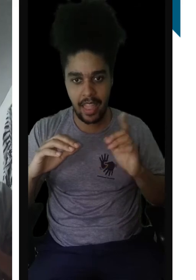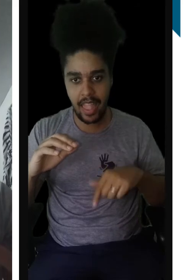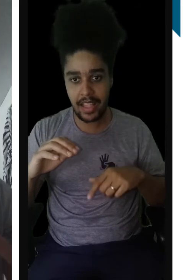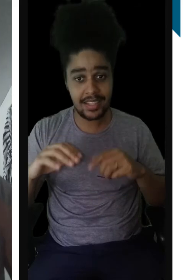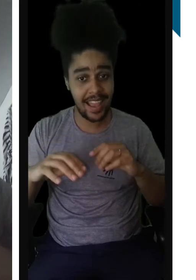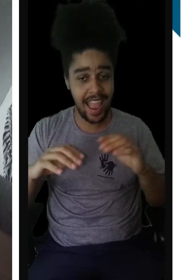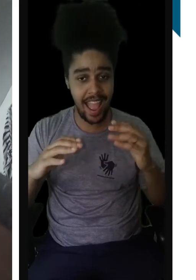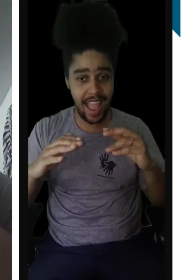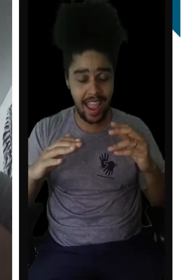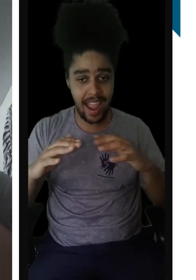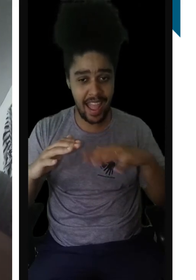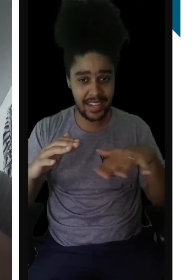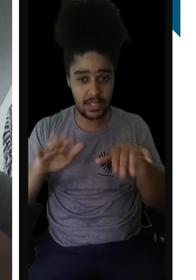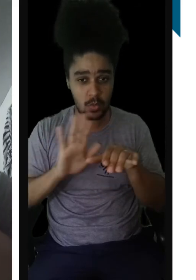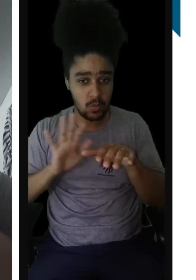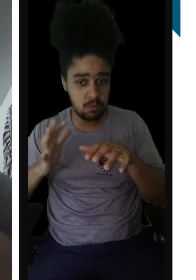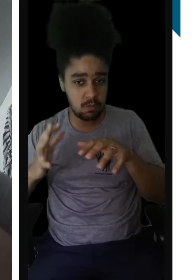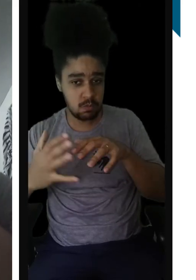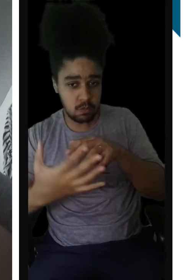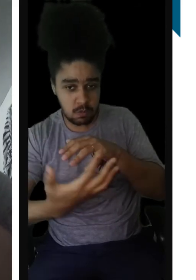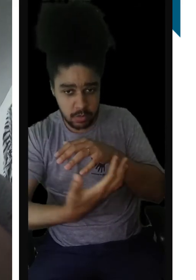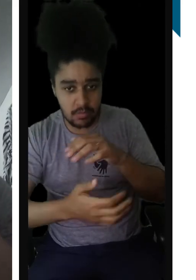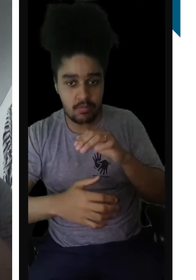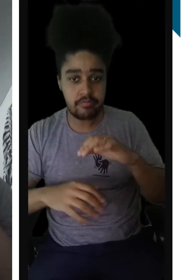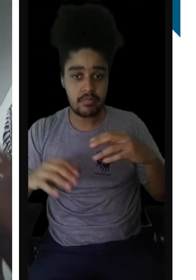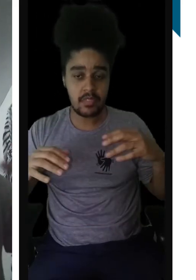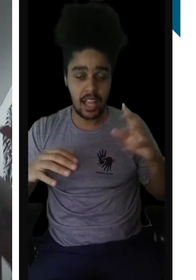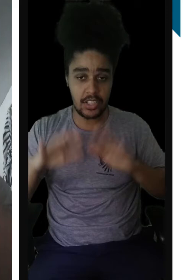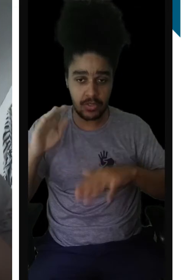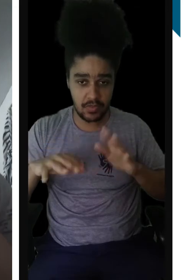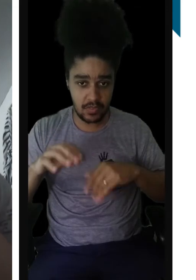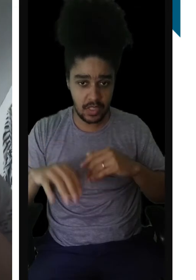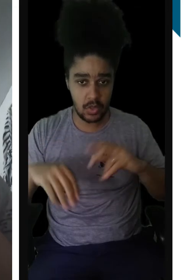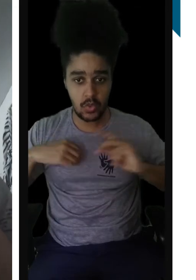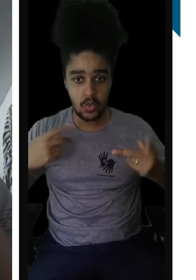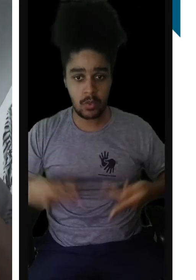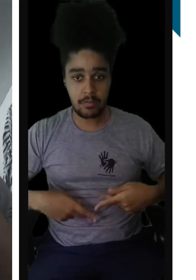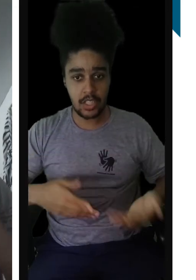margem do rio, e sim nas áreas de encosta, né? Muitas vezes o ser humano tira a